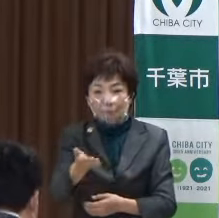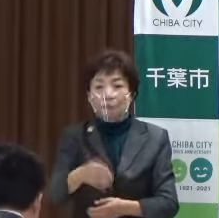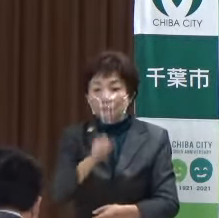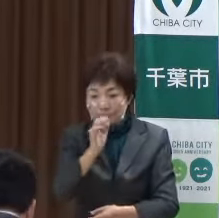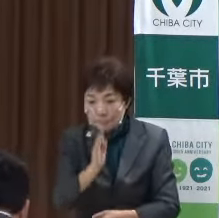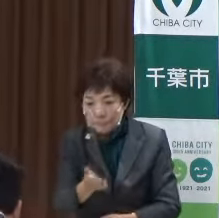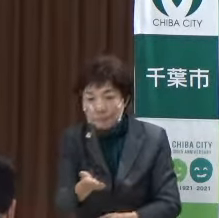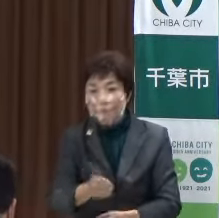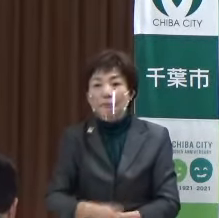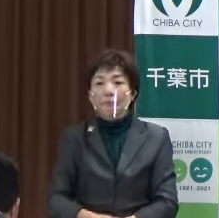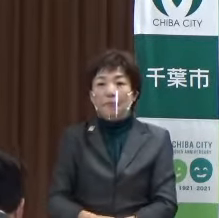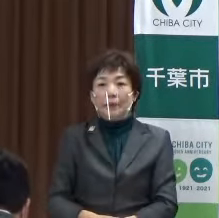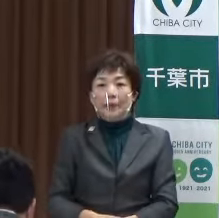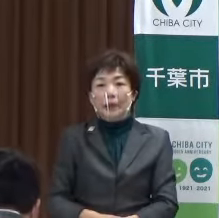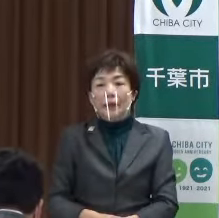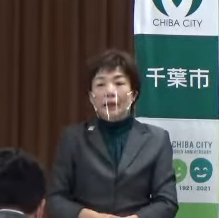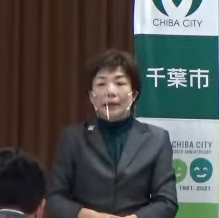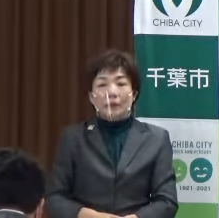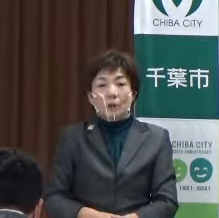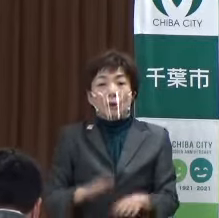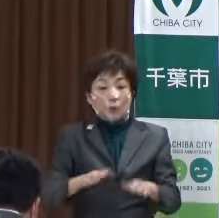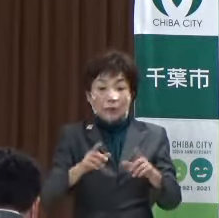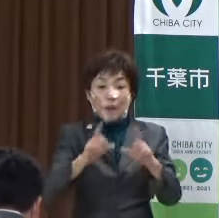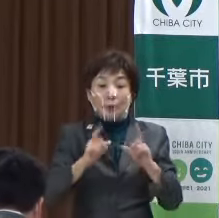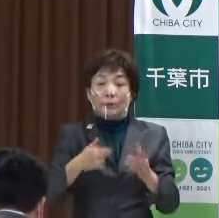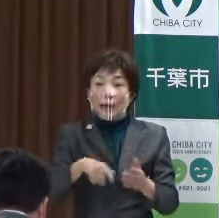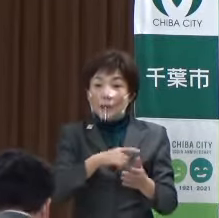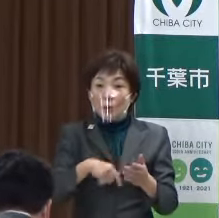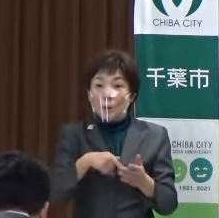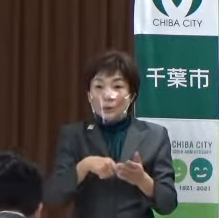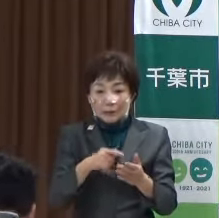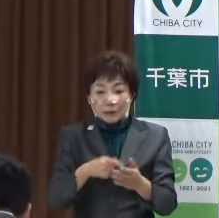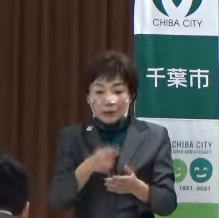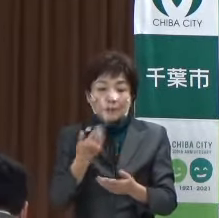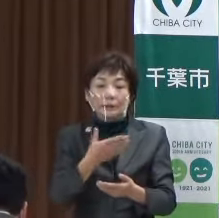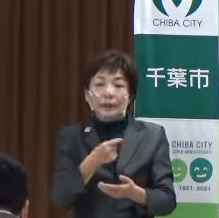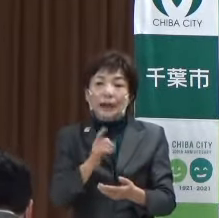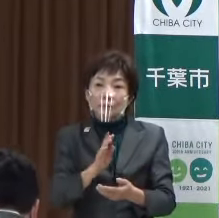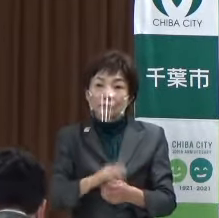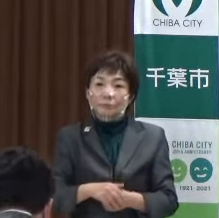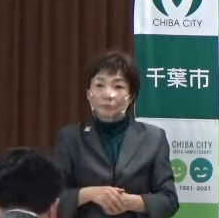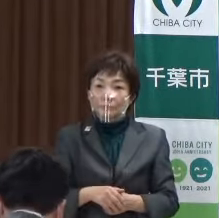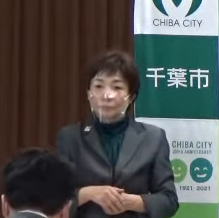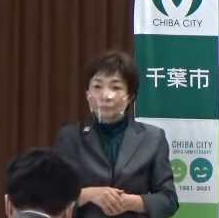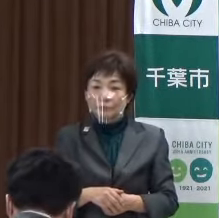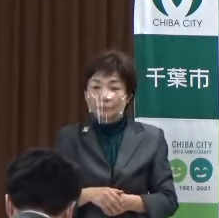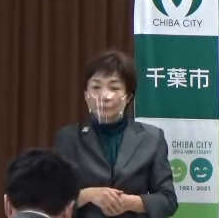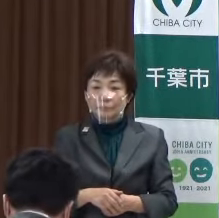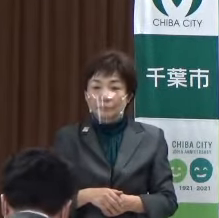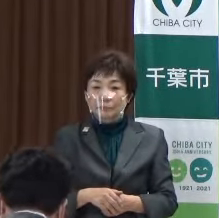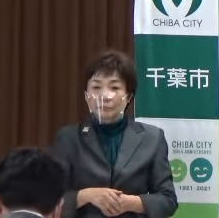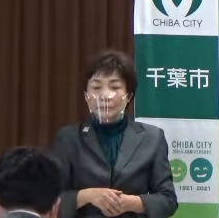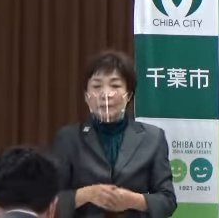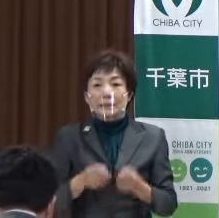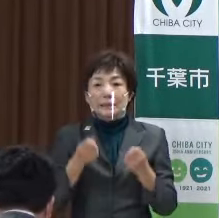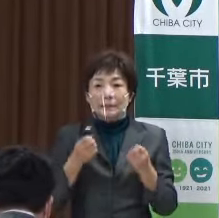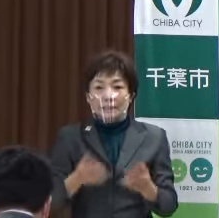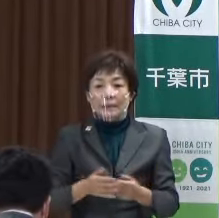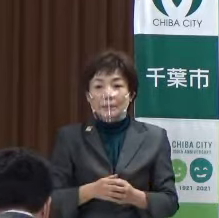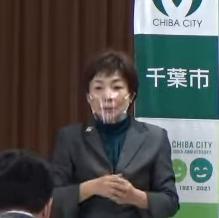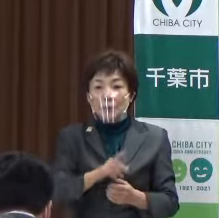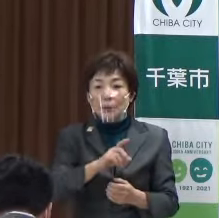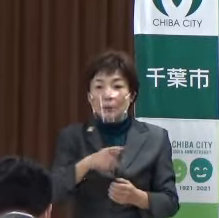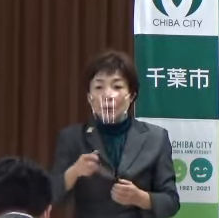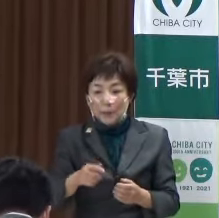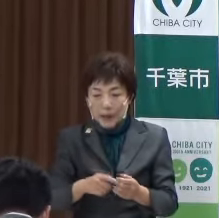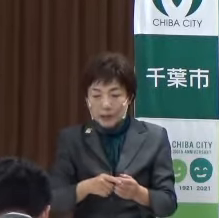それでは次の三重新聞さん、よろしくお願いします。今日の発表内容をちょっと話してお聞きしたいんですけど、1年の予定が発表